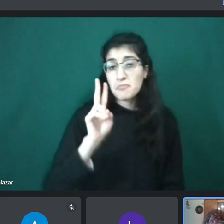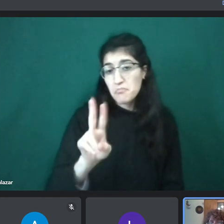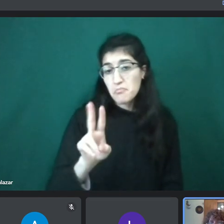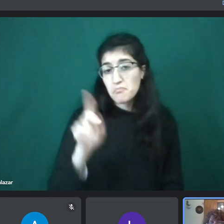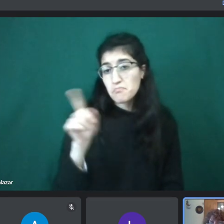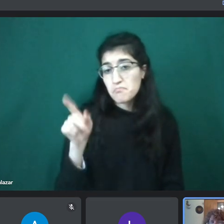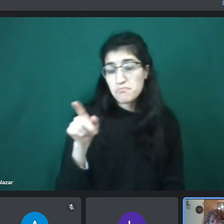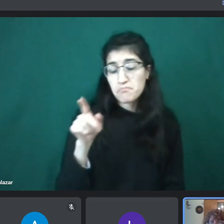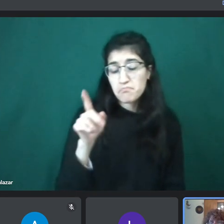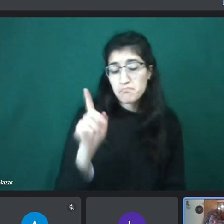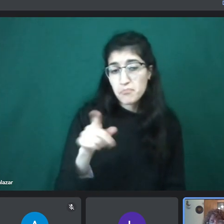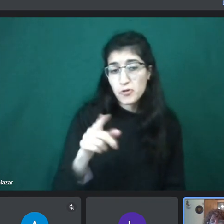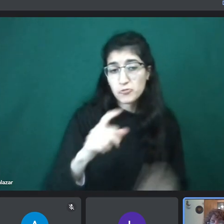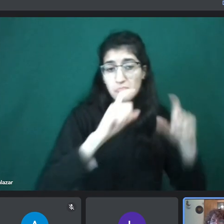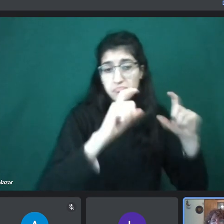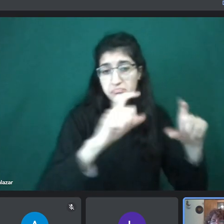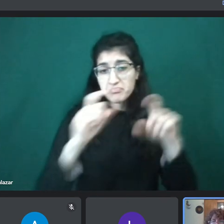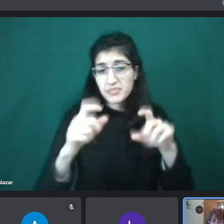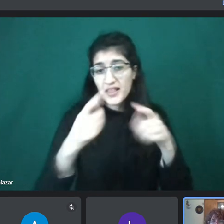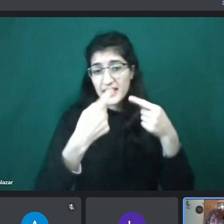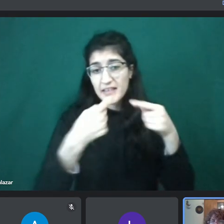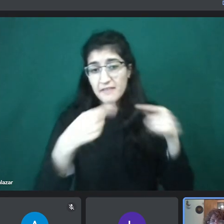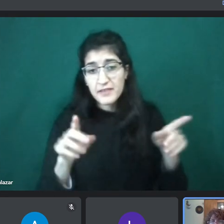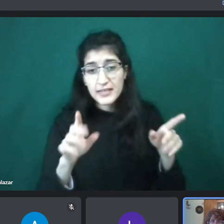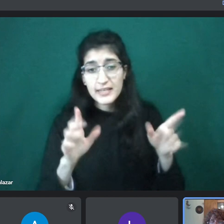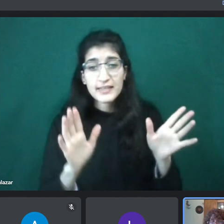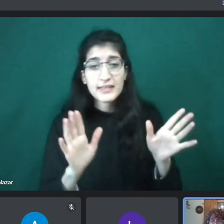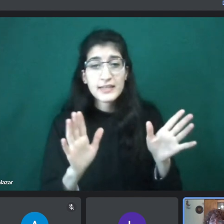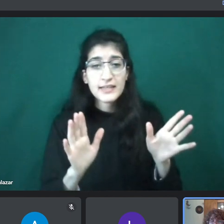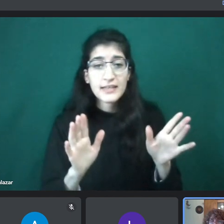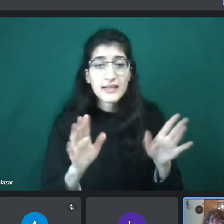podía ser que esta coma esté separando la enumeración.